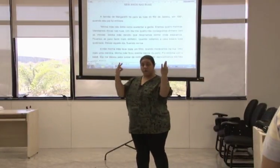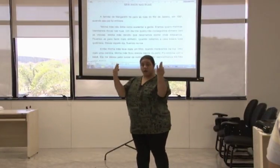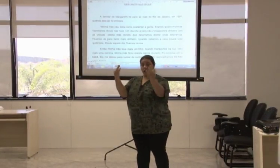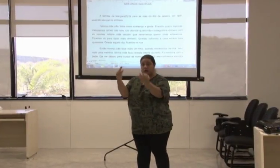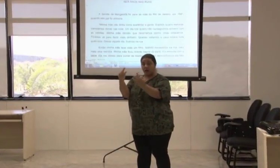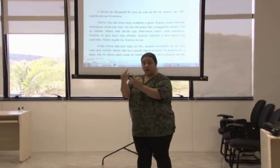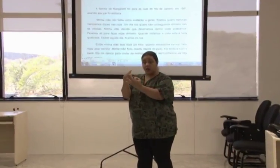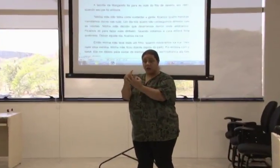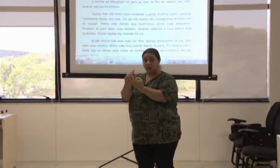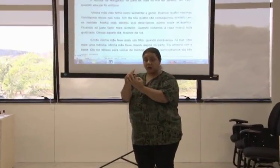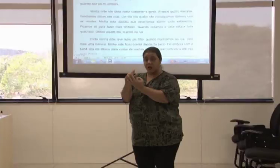Família.